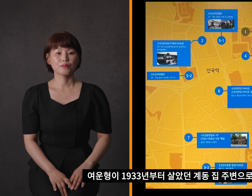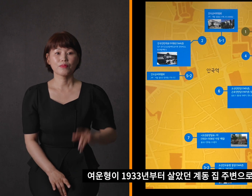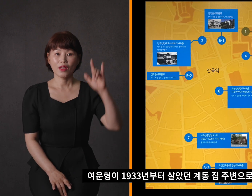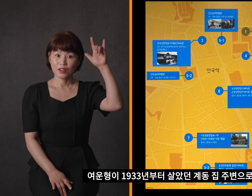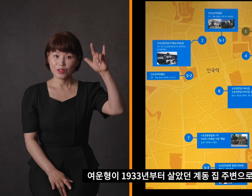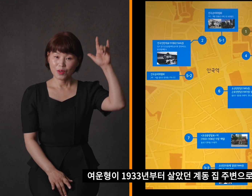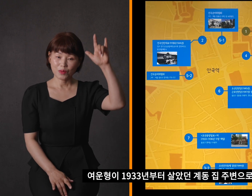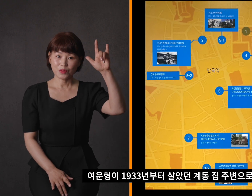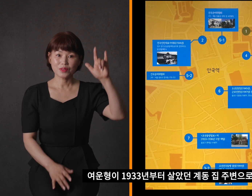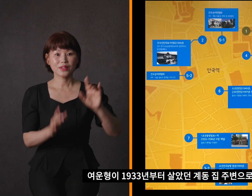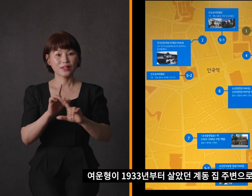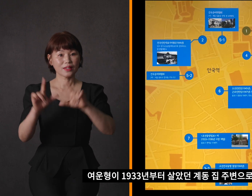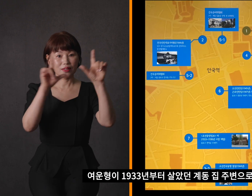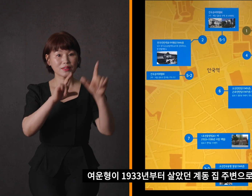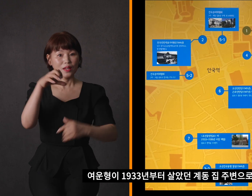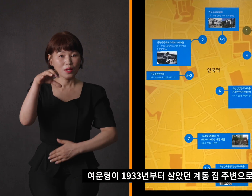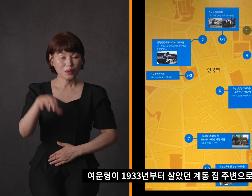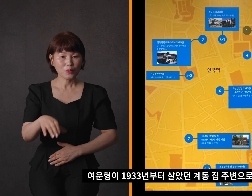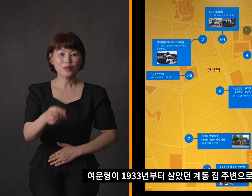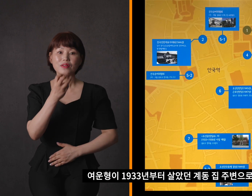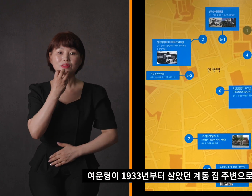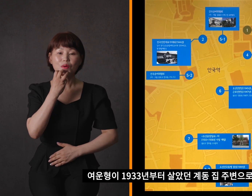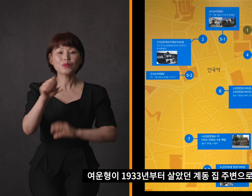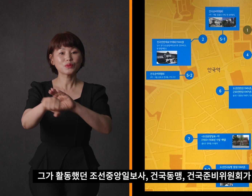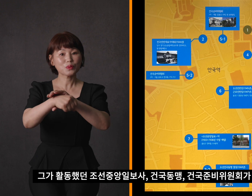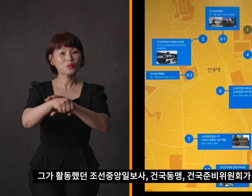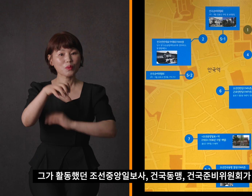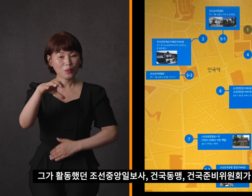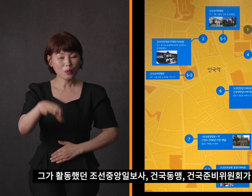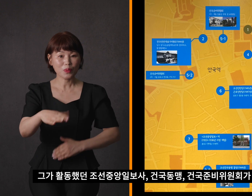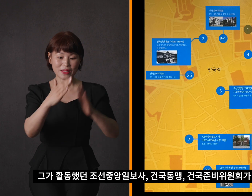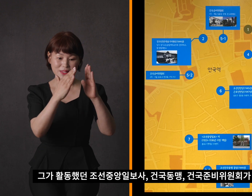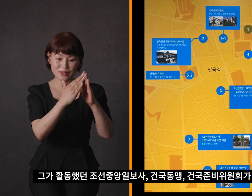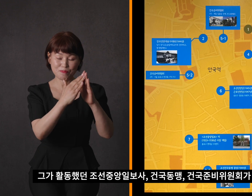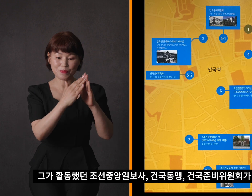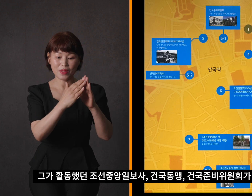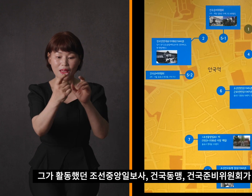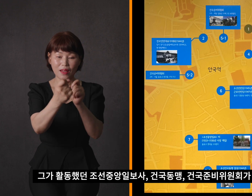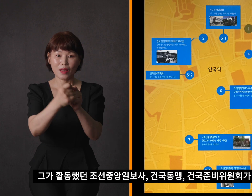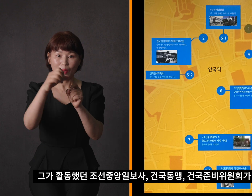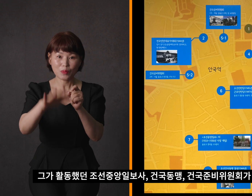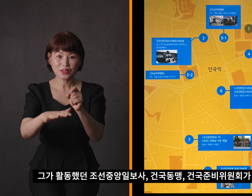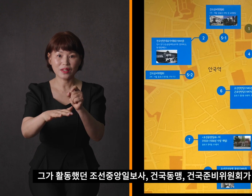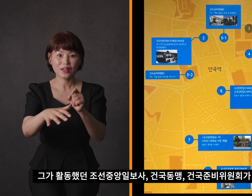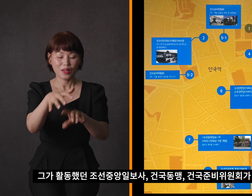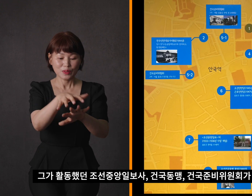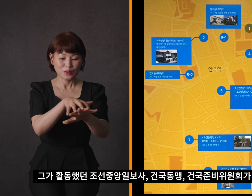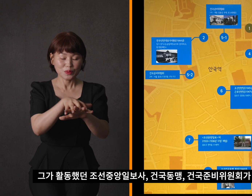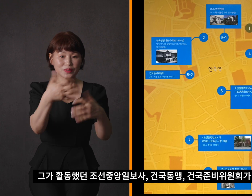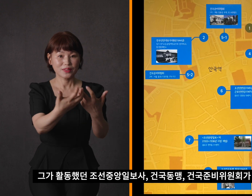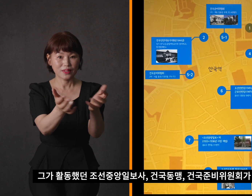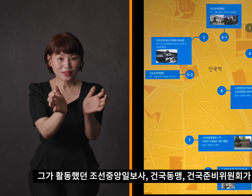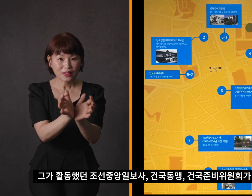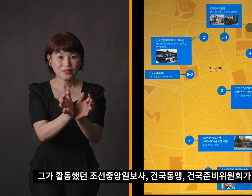여운형이 1933년부터 살았던 개동집 주변으로는 그가 활동했던 조선중앙일보사,